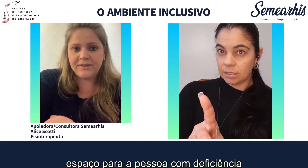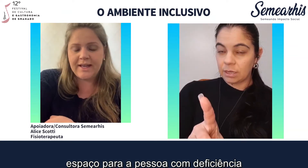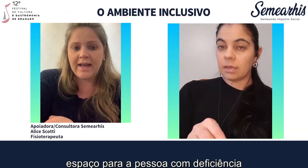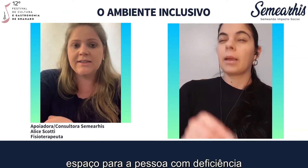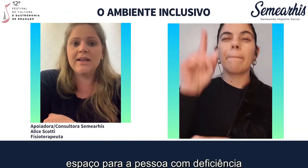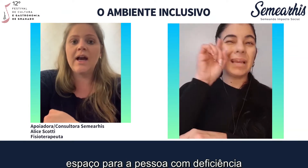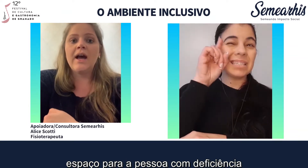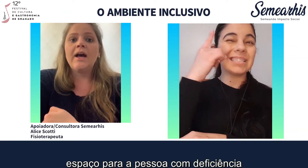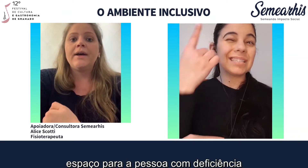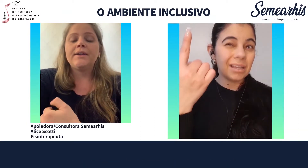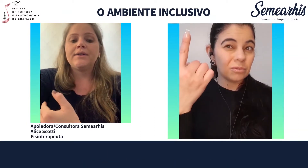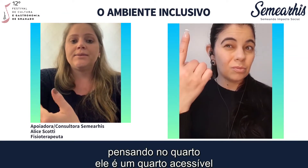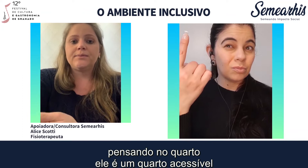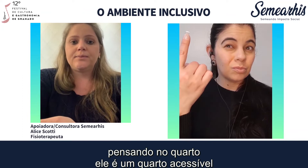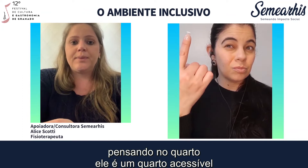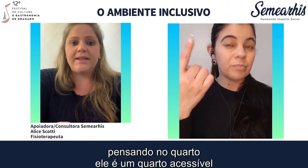com deficiência,